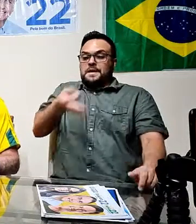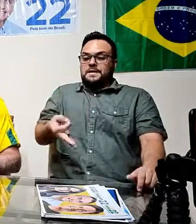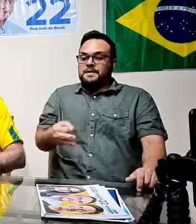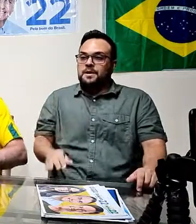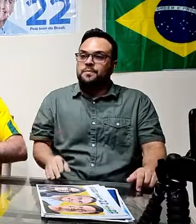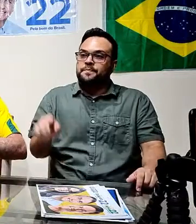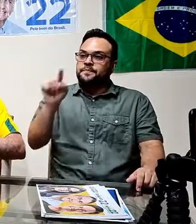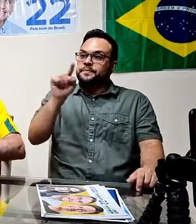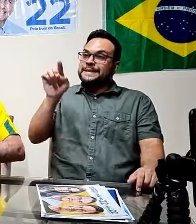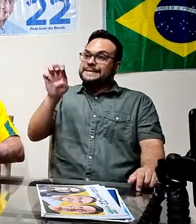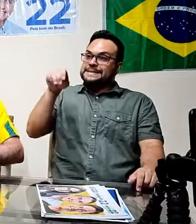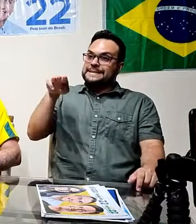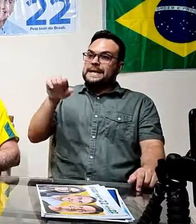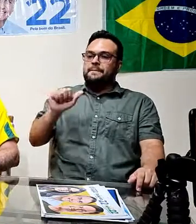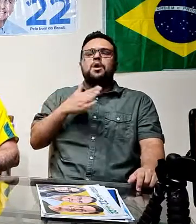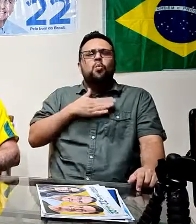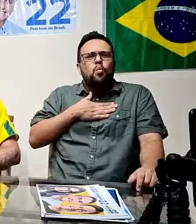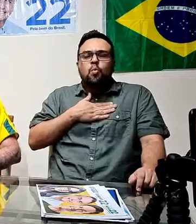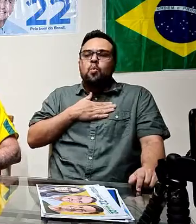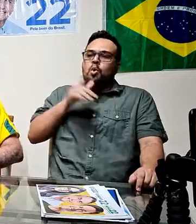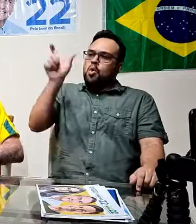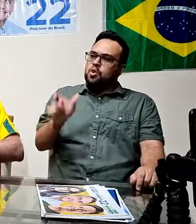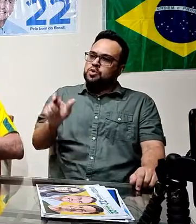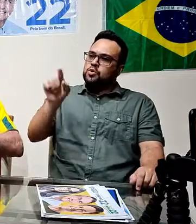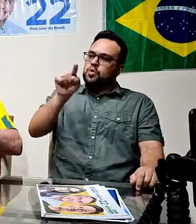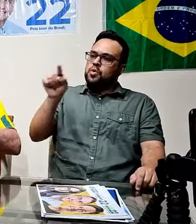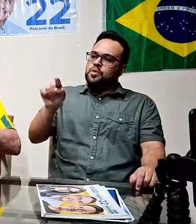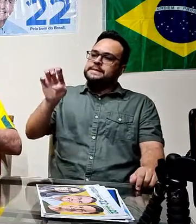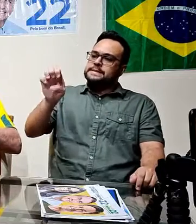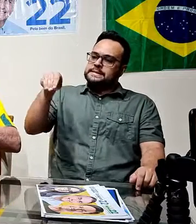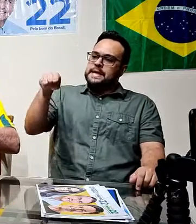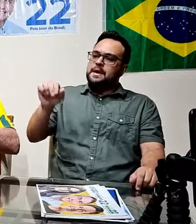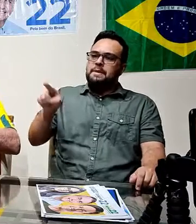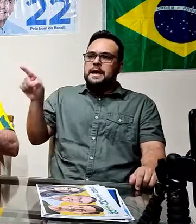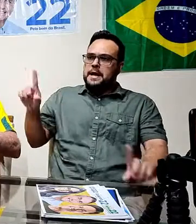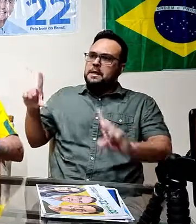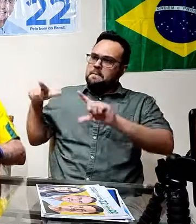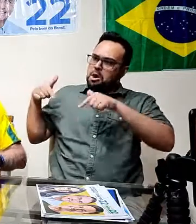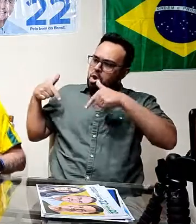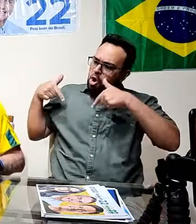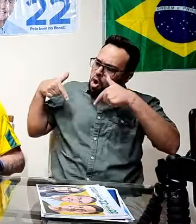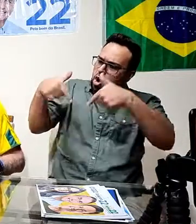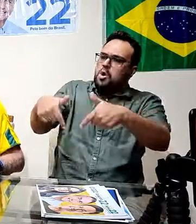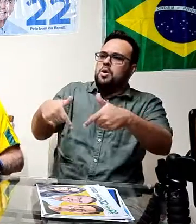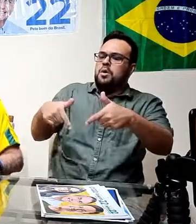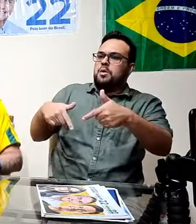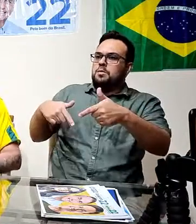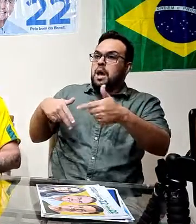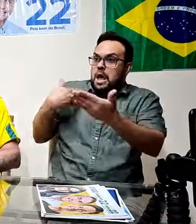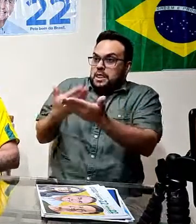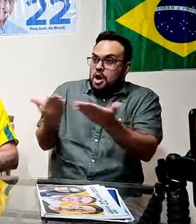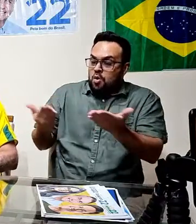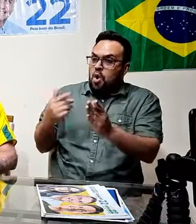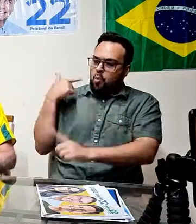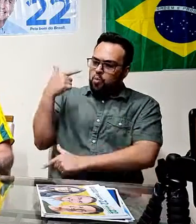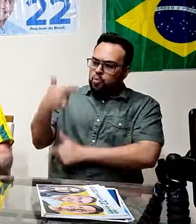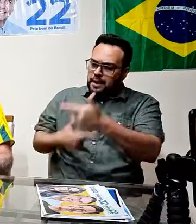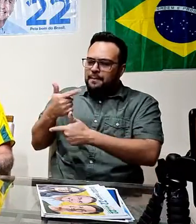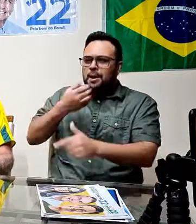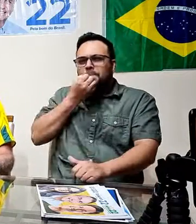Zema. Gosto muito do Zema. Entendo que ele fez, está fazendo ainda, né, como acabou o mandato dele, um